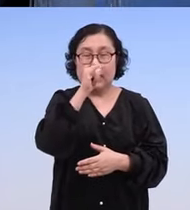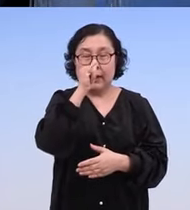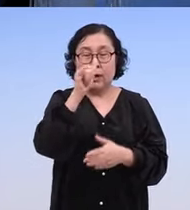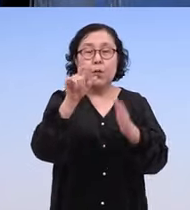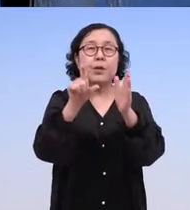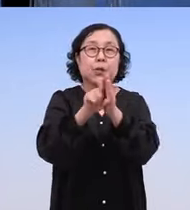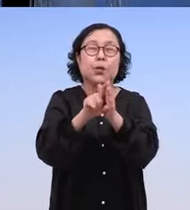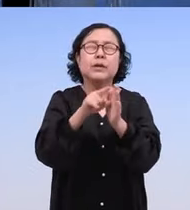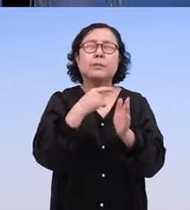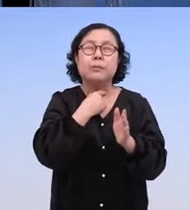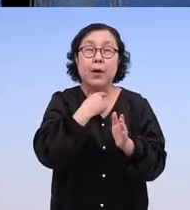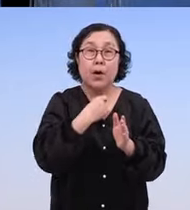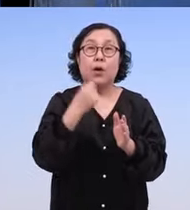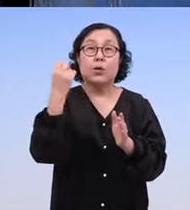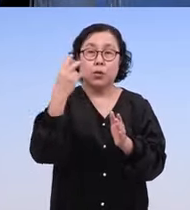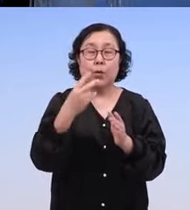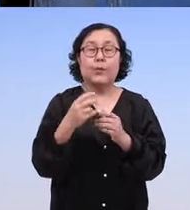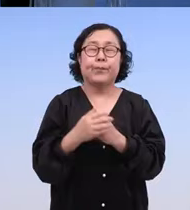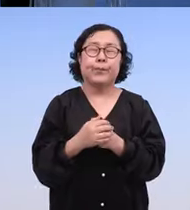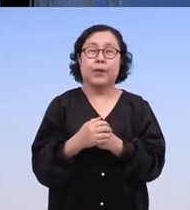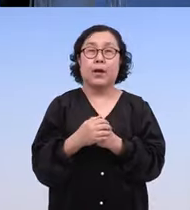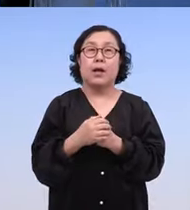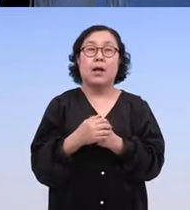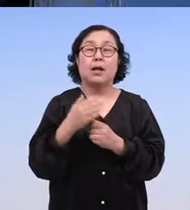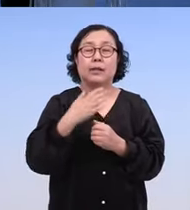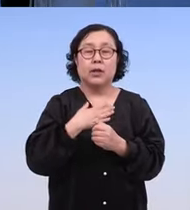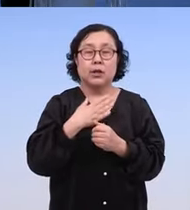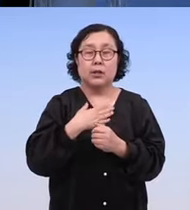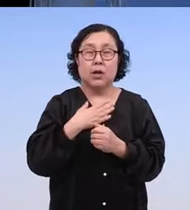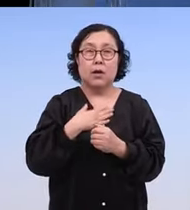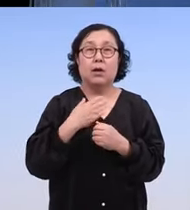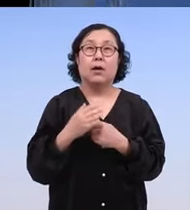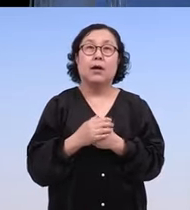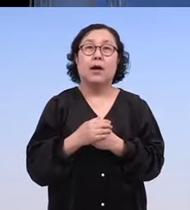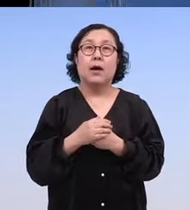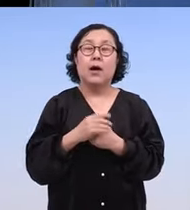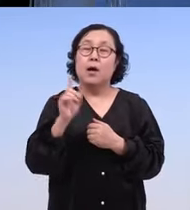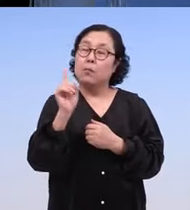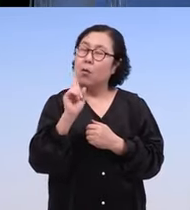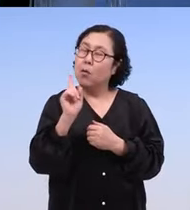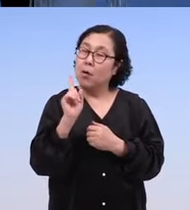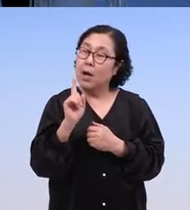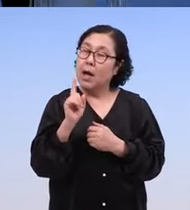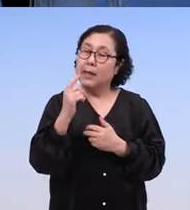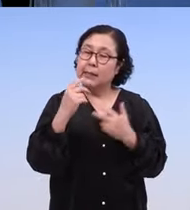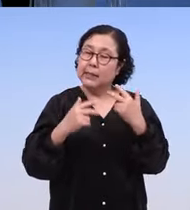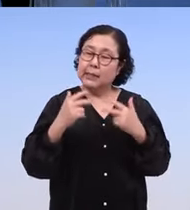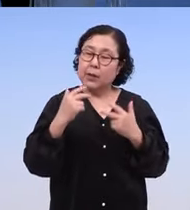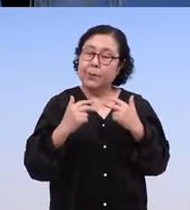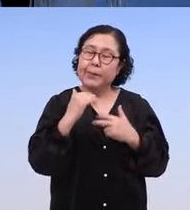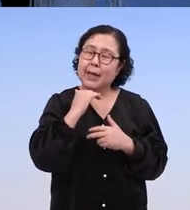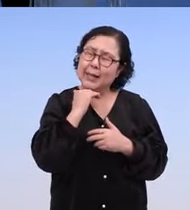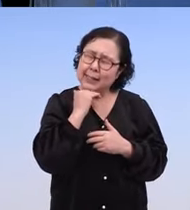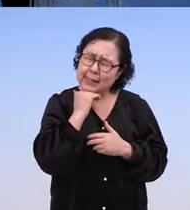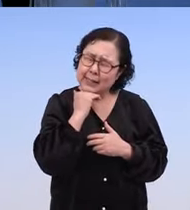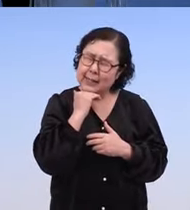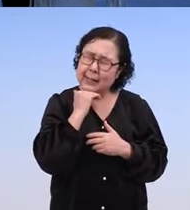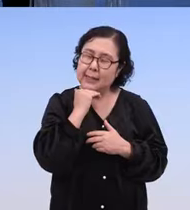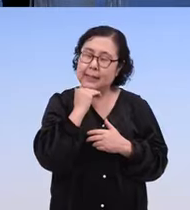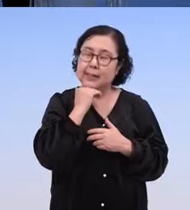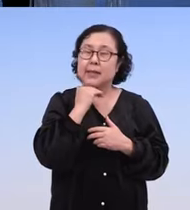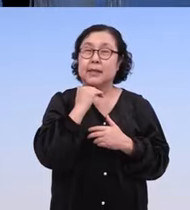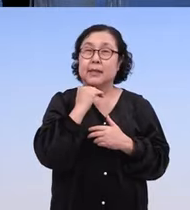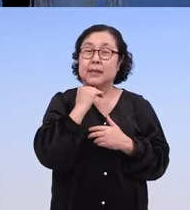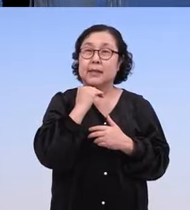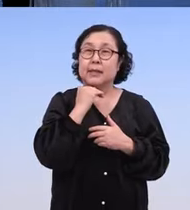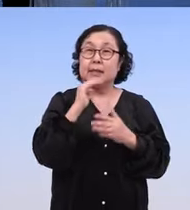있다고 믿을래요. 또 뭐 이런 말도 있습니다. 저는요, 뭔가를 즐겁게 기다리는 것에 그